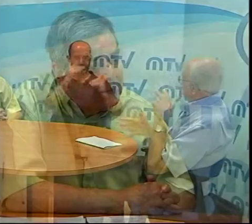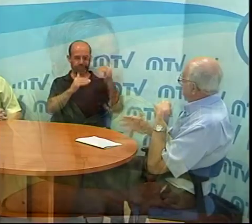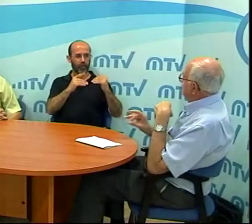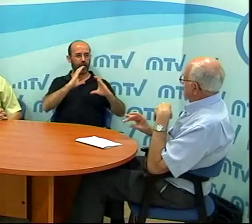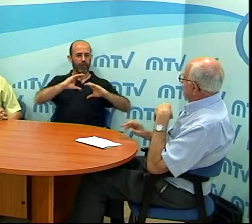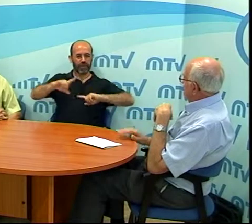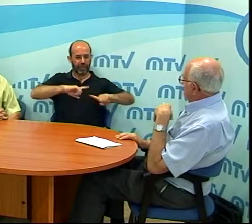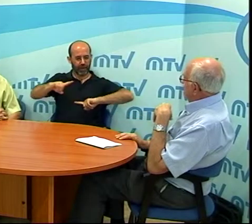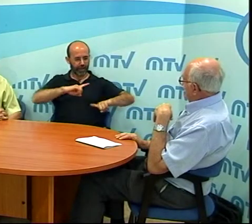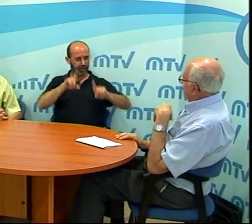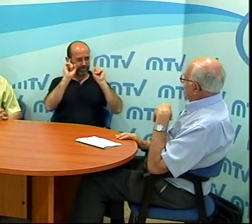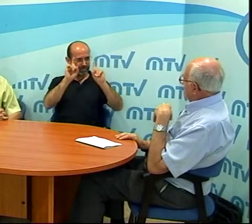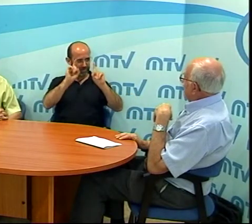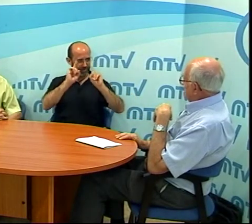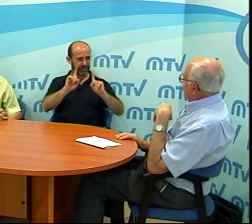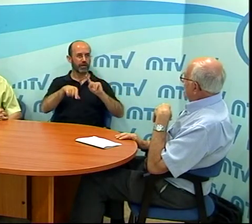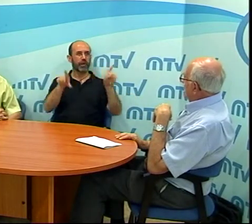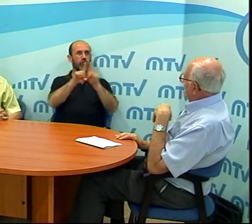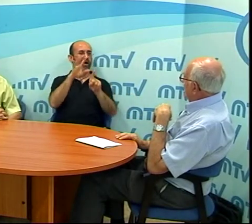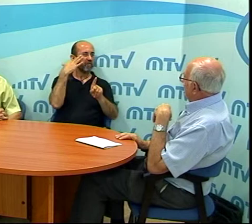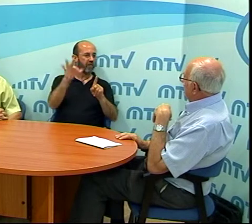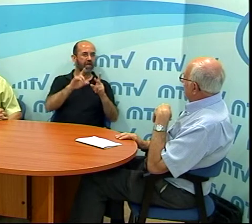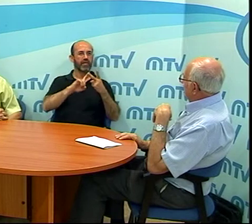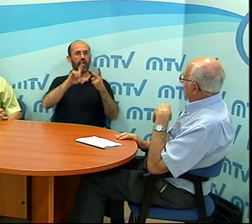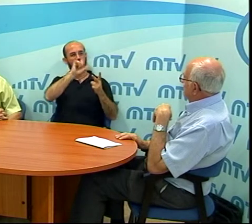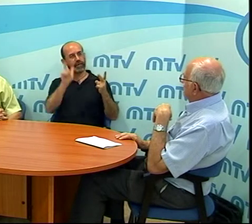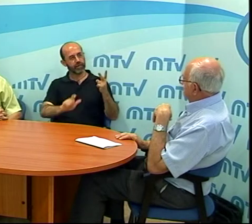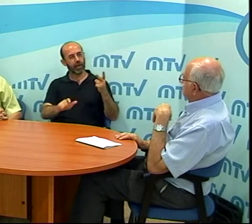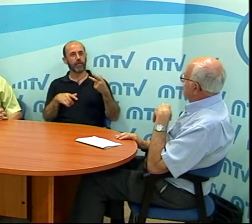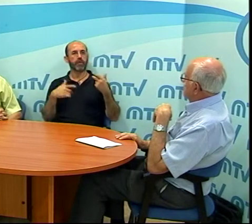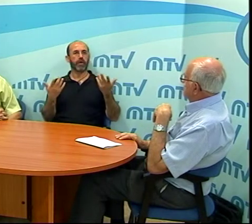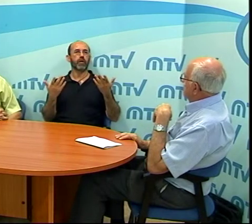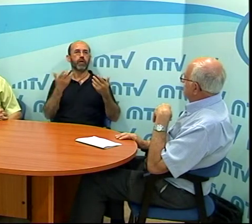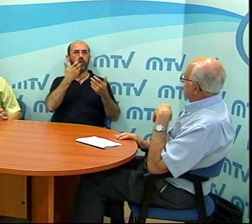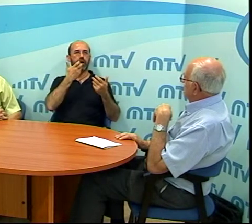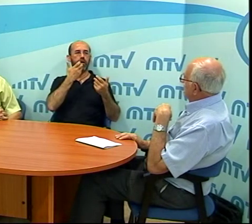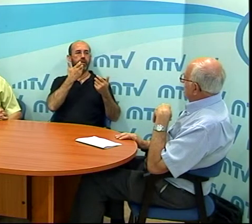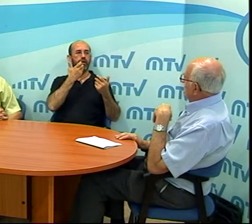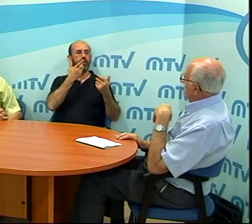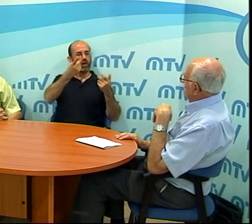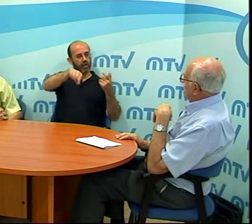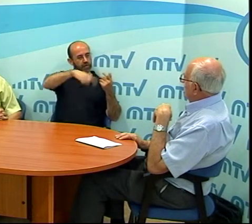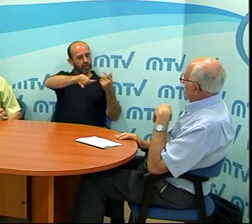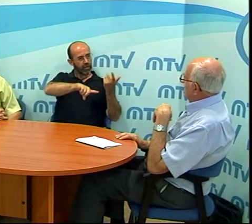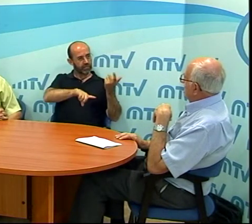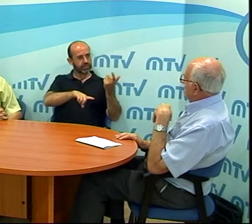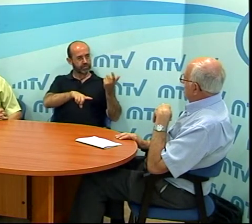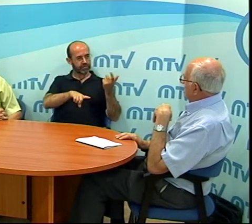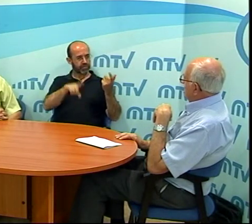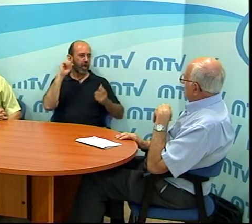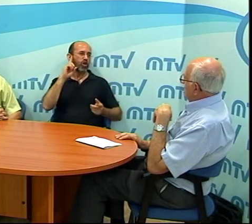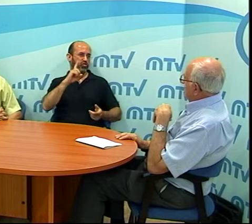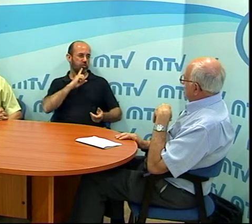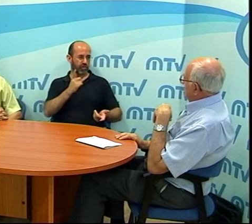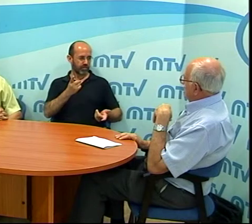país. Lo mismo me pasó, por ejemplo, en Francia o en Italia. Pero, por ejemplo, para ustedes